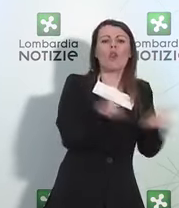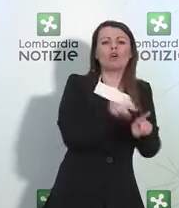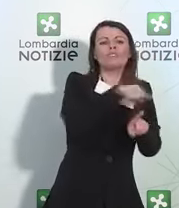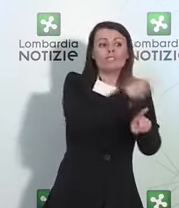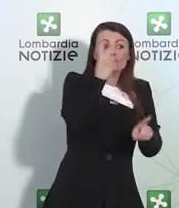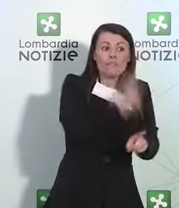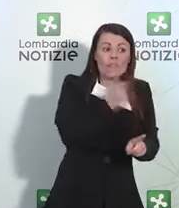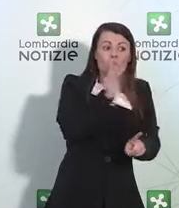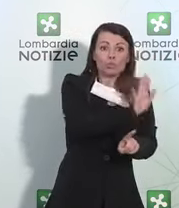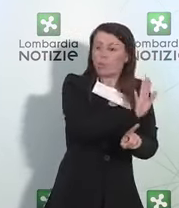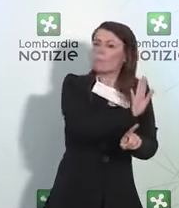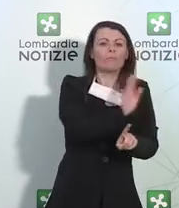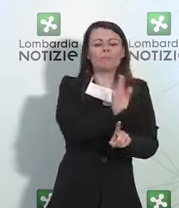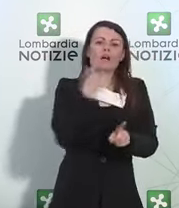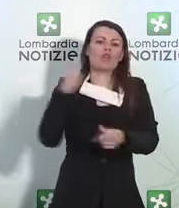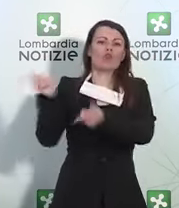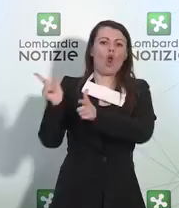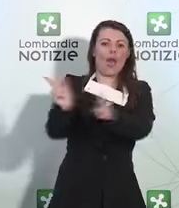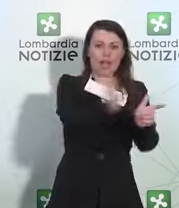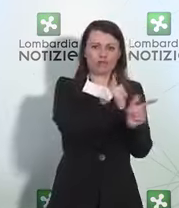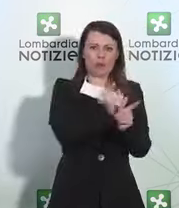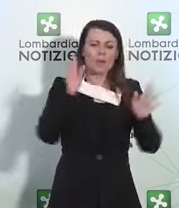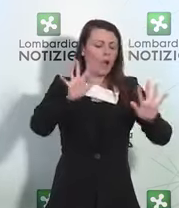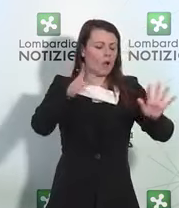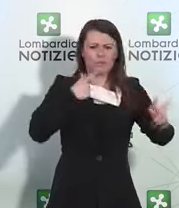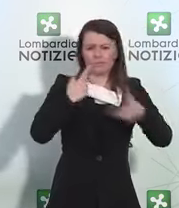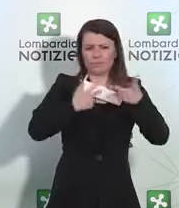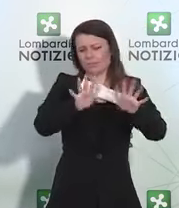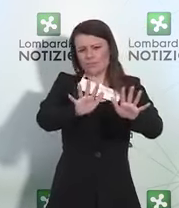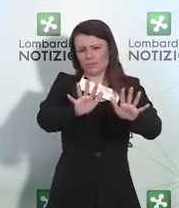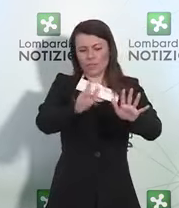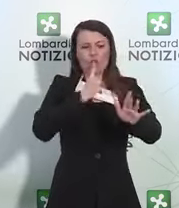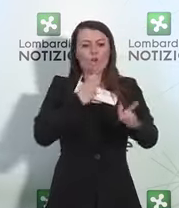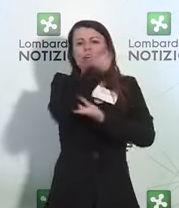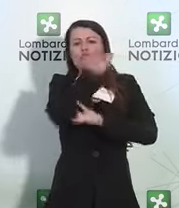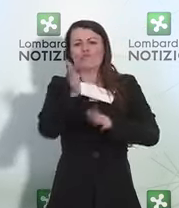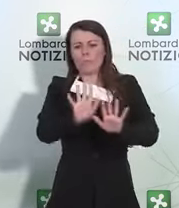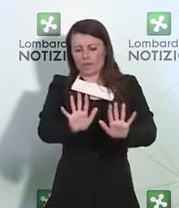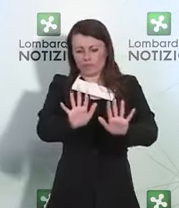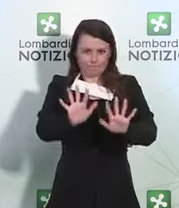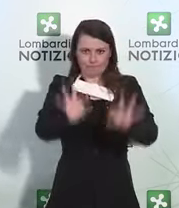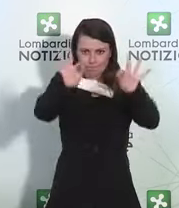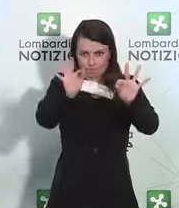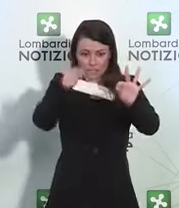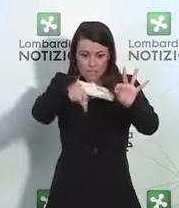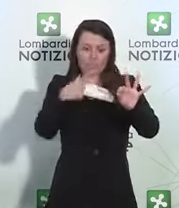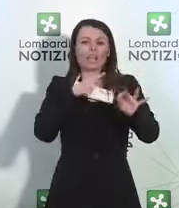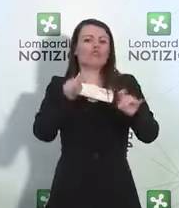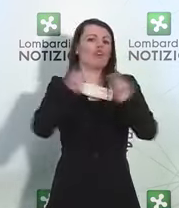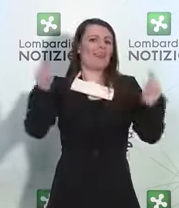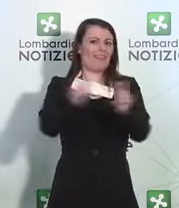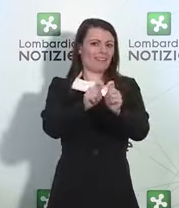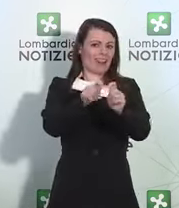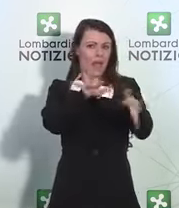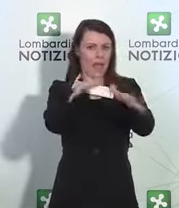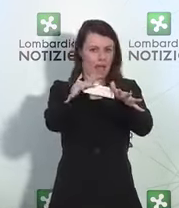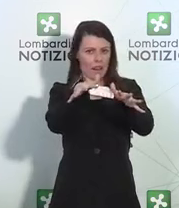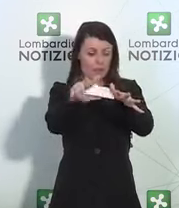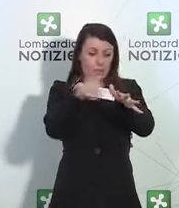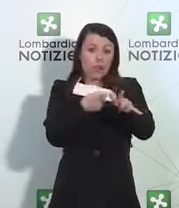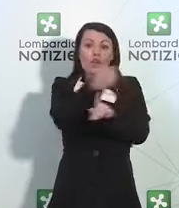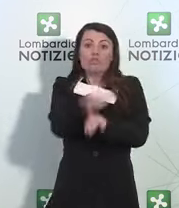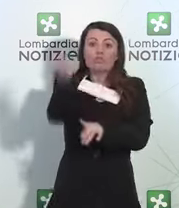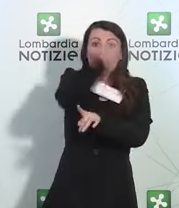avrete tutti i dati o in questi non prendetevi perché sono grosso modo domani avrete esattamente